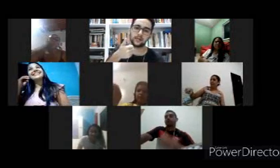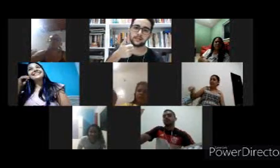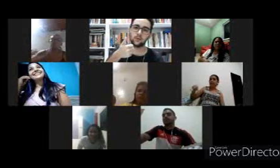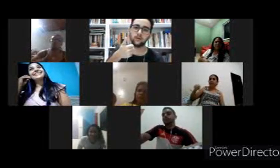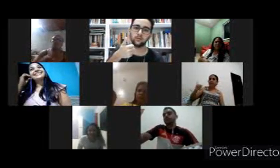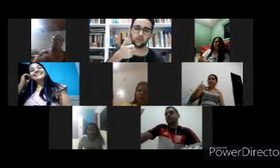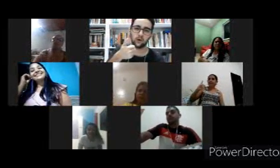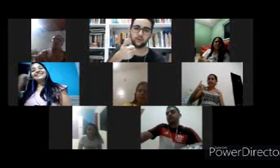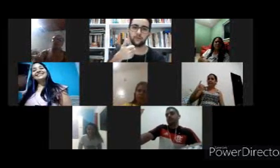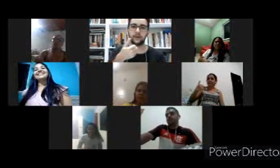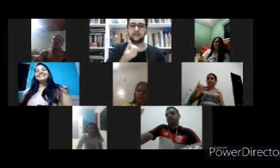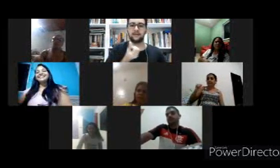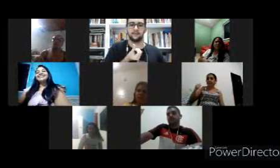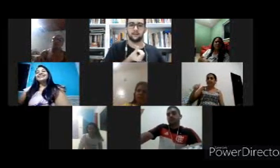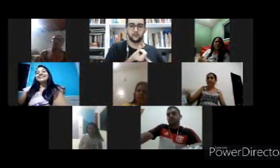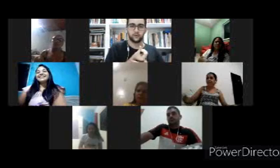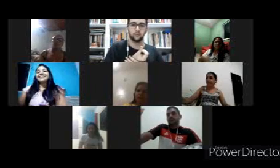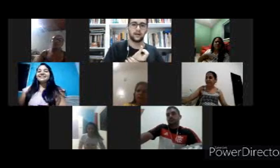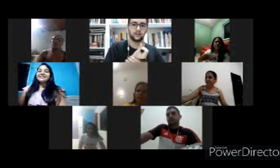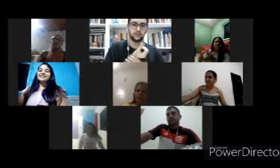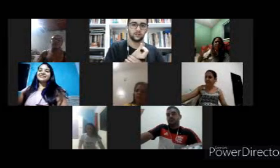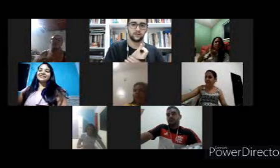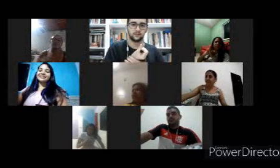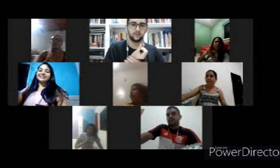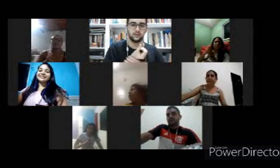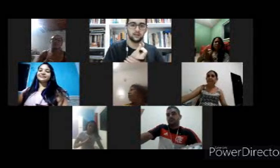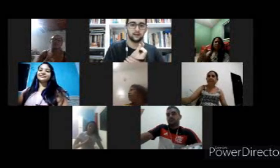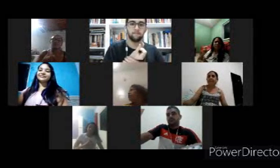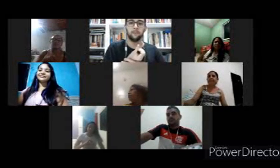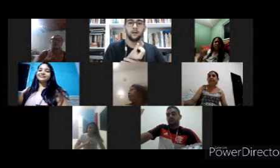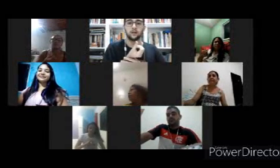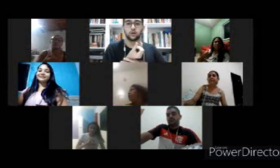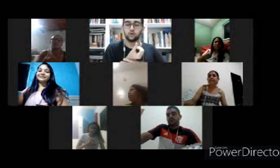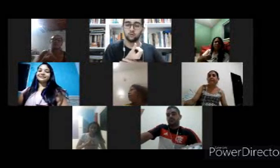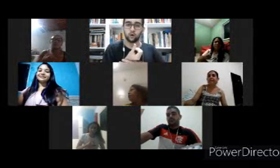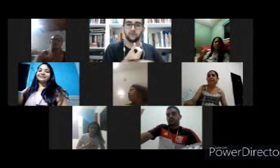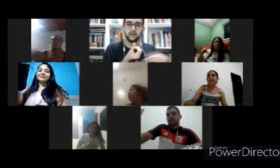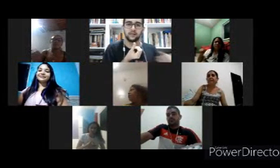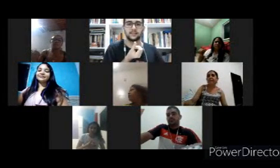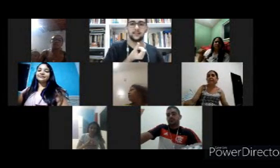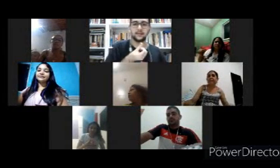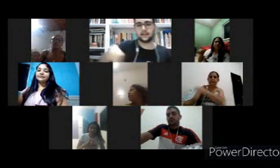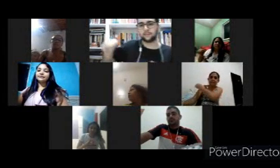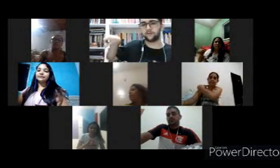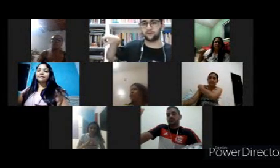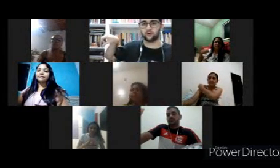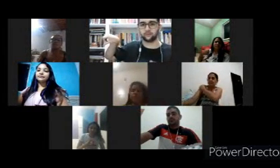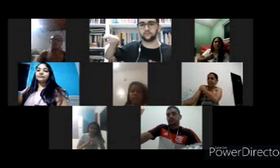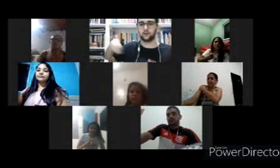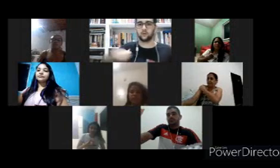6 quanto o 9, eles têm essa dificuldade da gente fazer isso daqui, né? Só que o 9 em si, ele é para fora. Enquanto